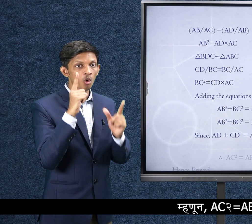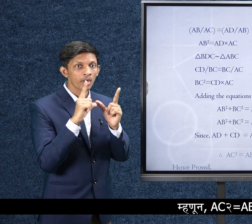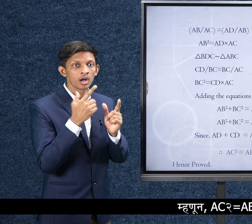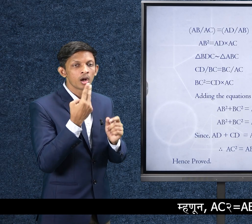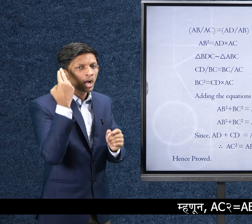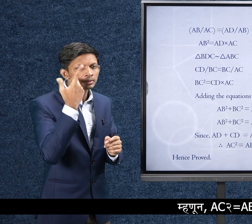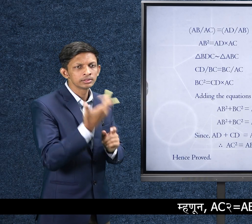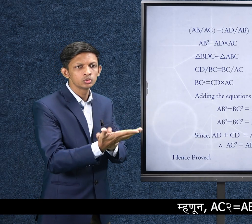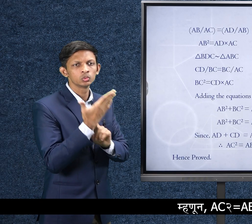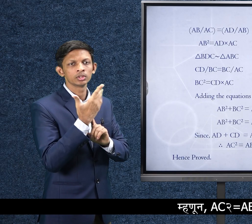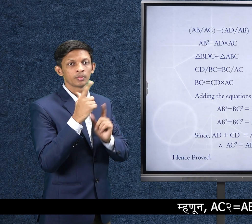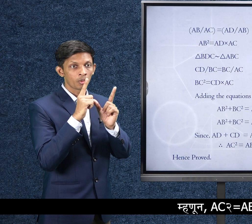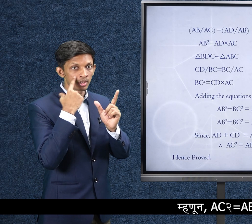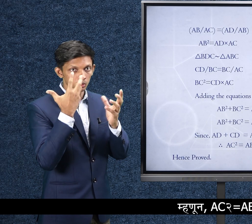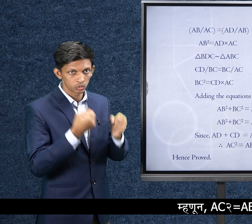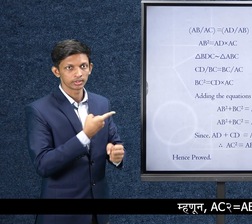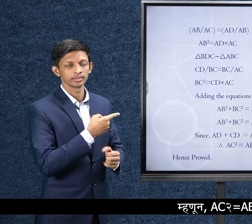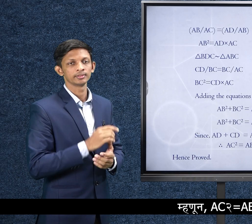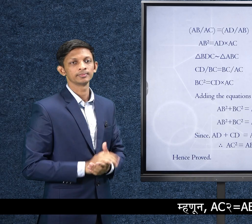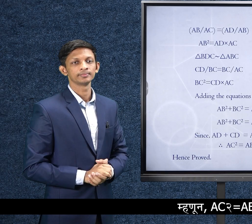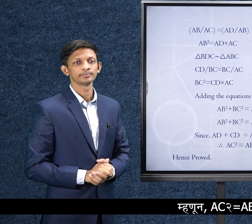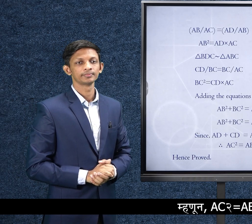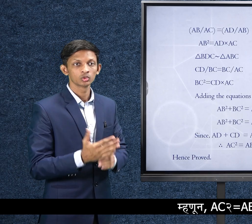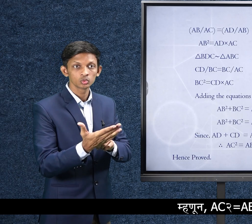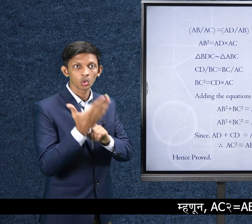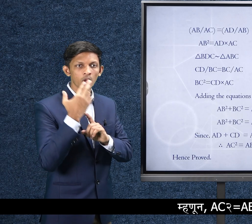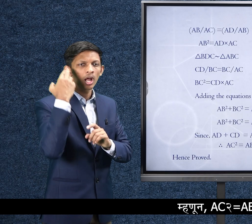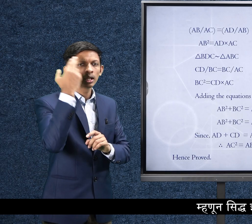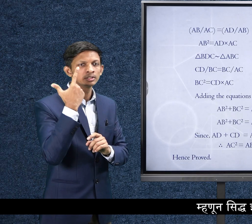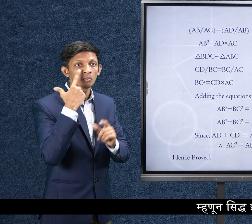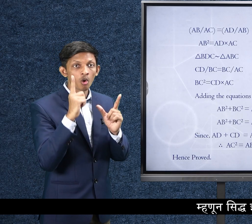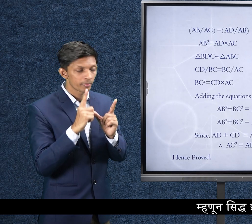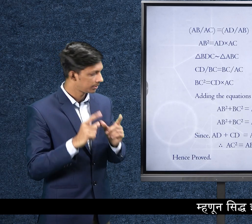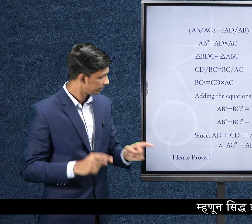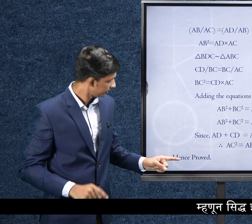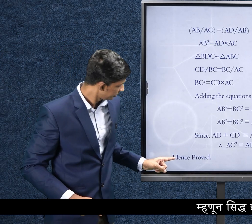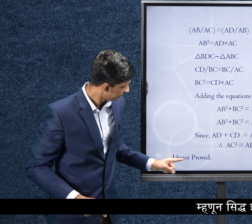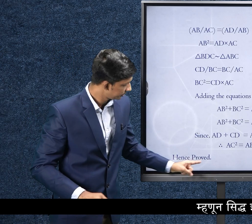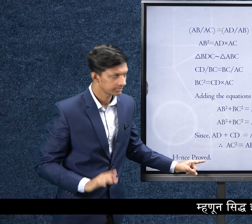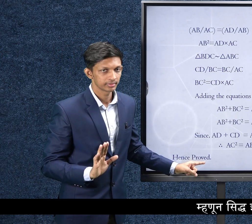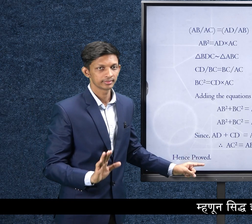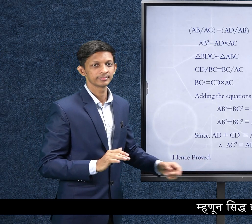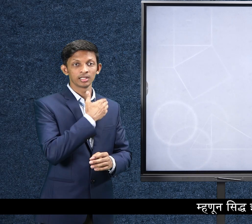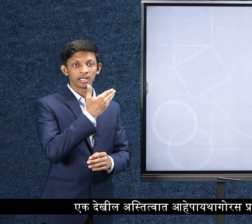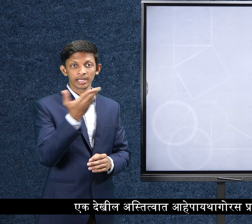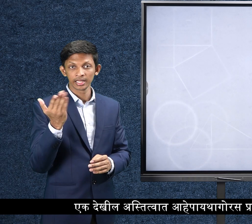So AC square is equal to AB square plus BC square. म्हणून सिद्ध झाले. एक